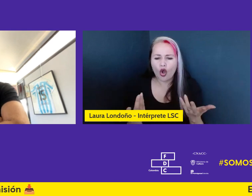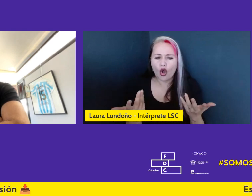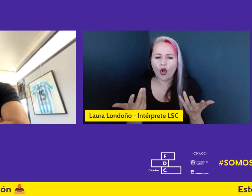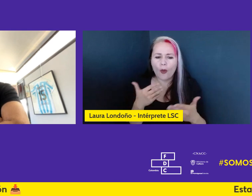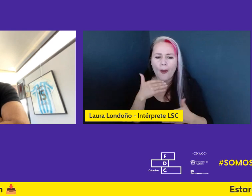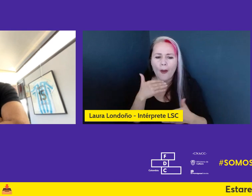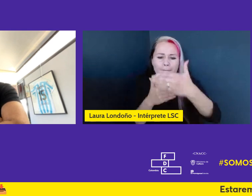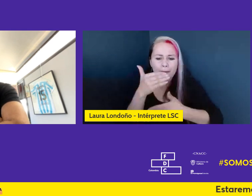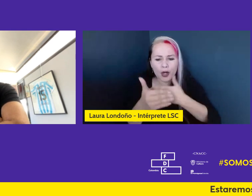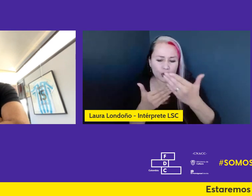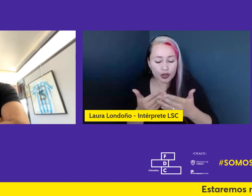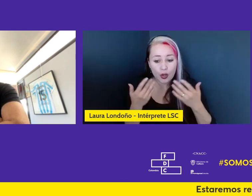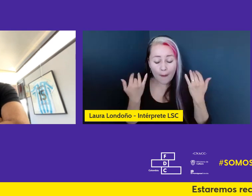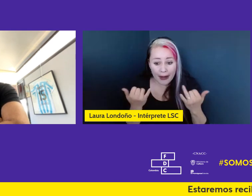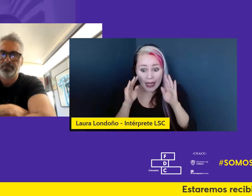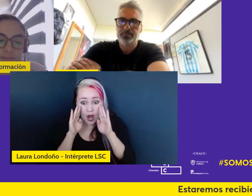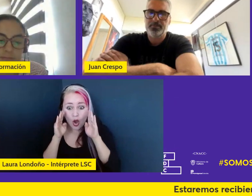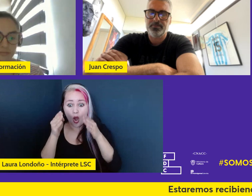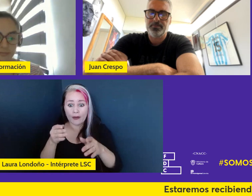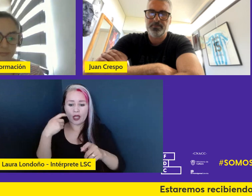comercializarlo.